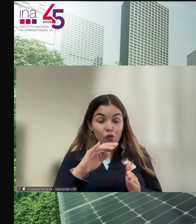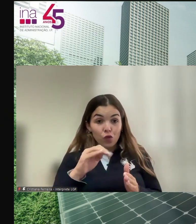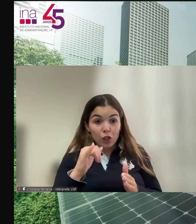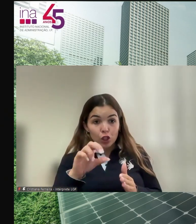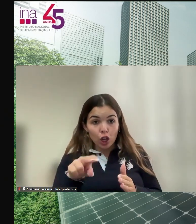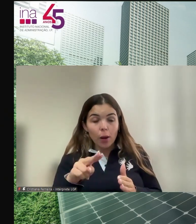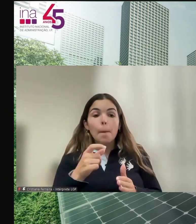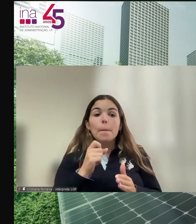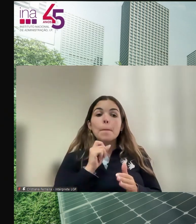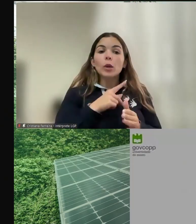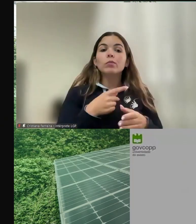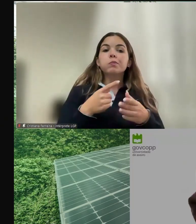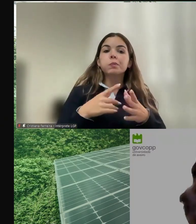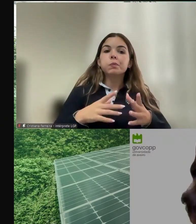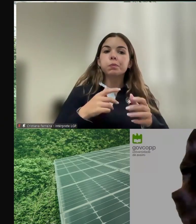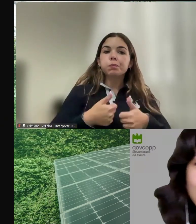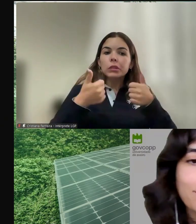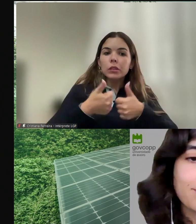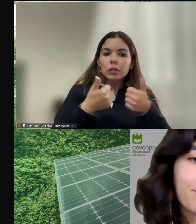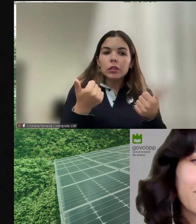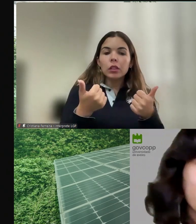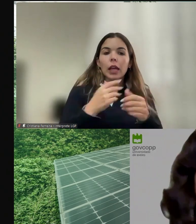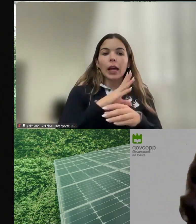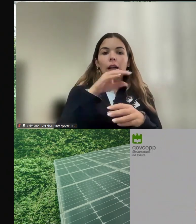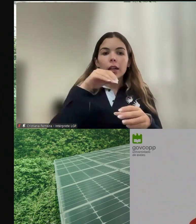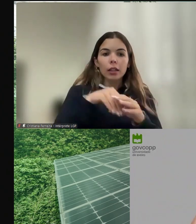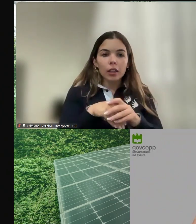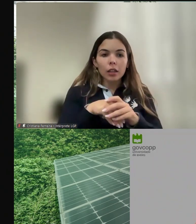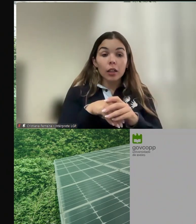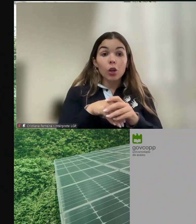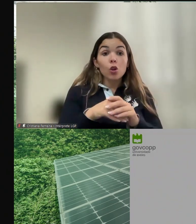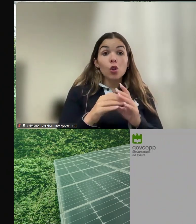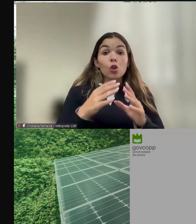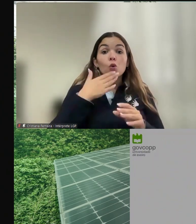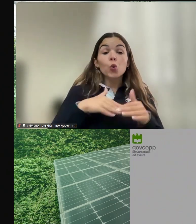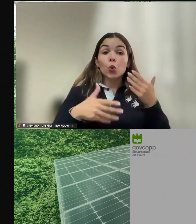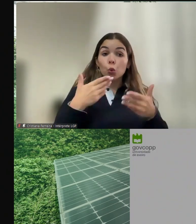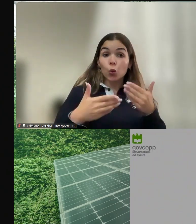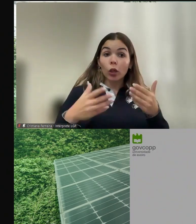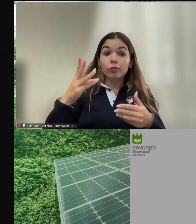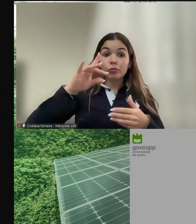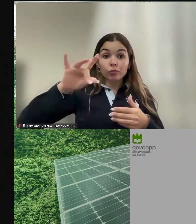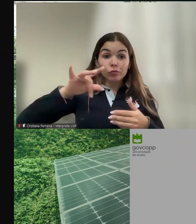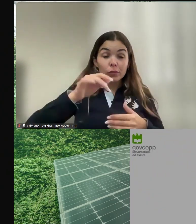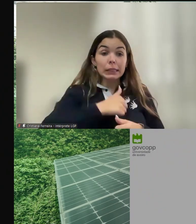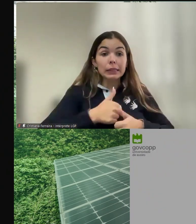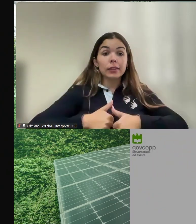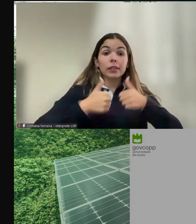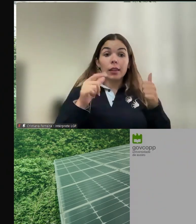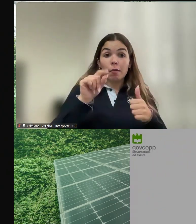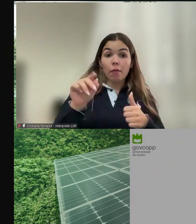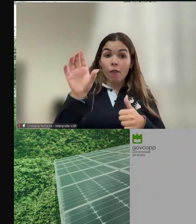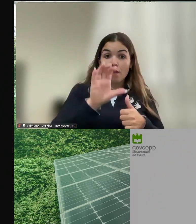administração pública nesta integração da sustentabilidade no planeamento urbano e territorial, e de que forma também é que